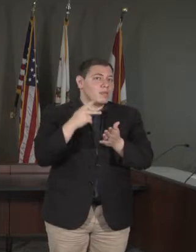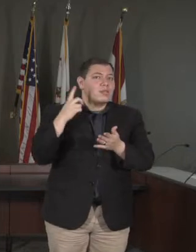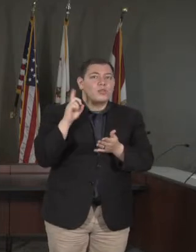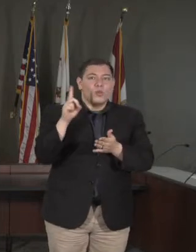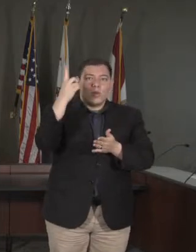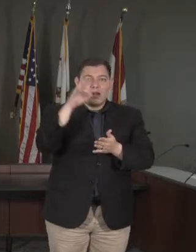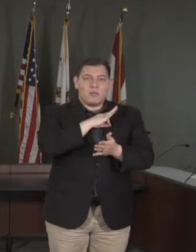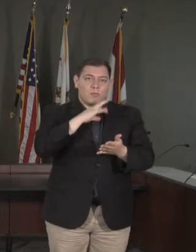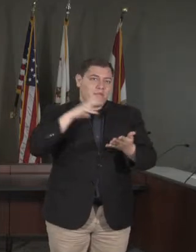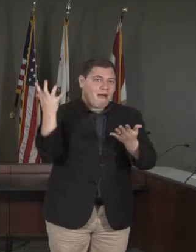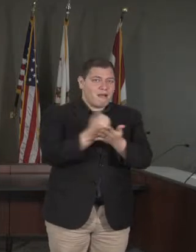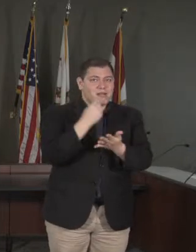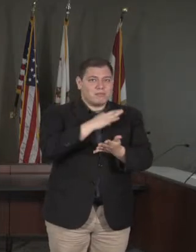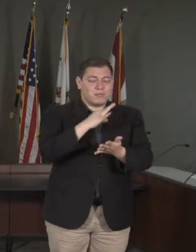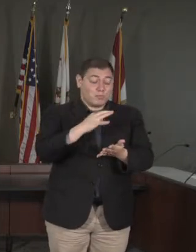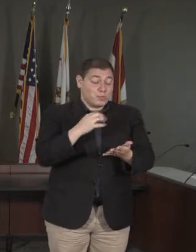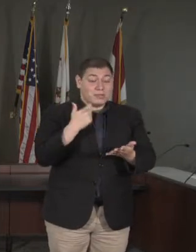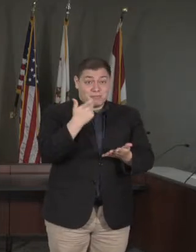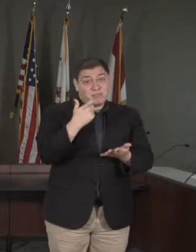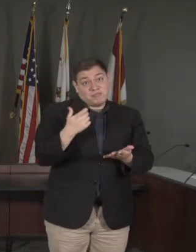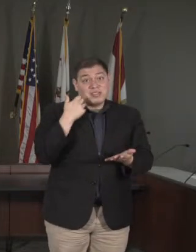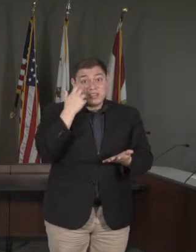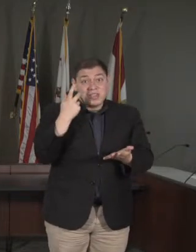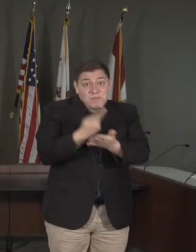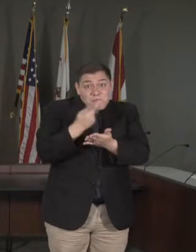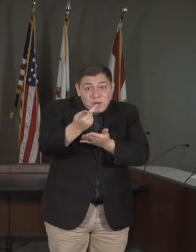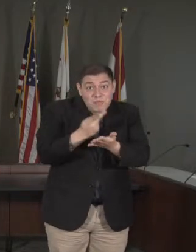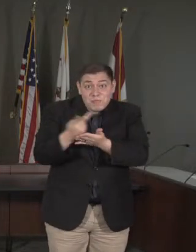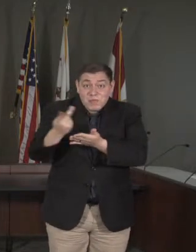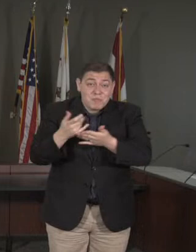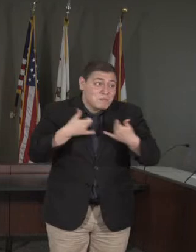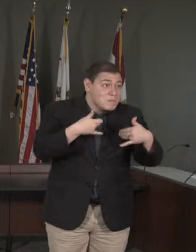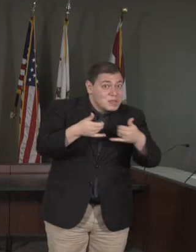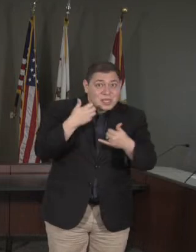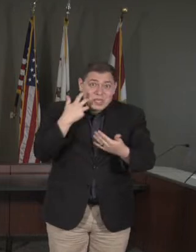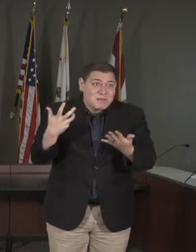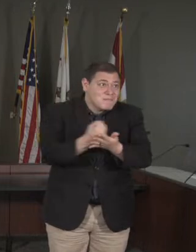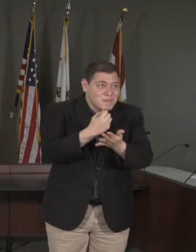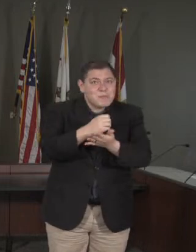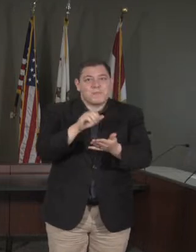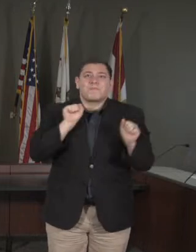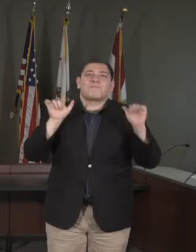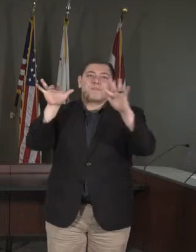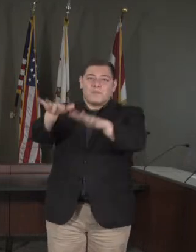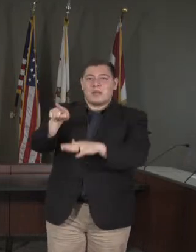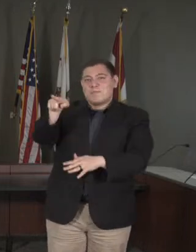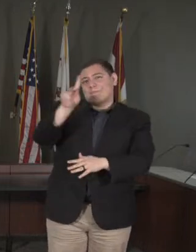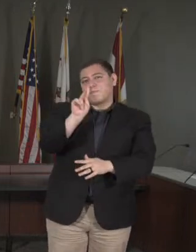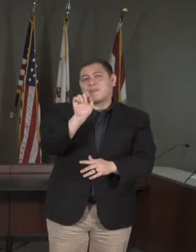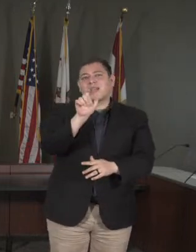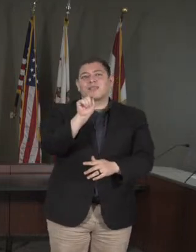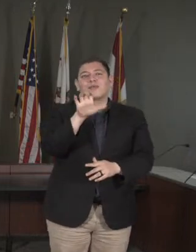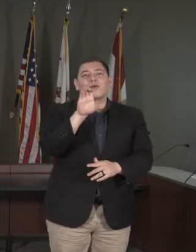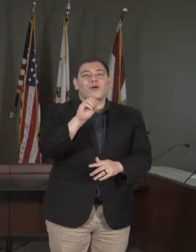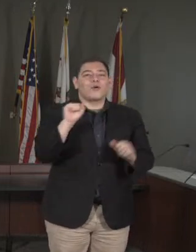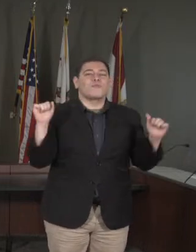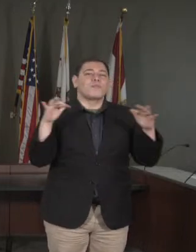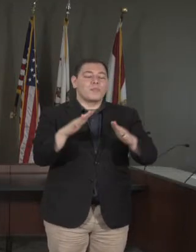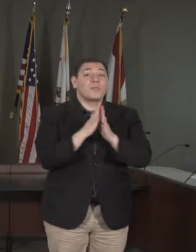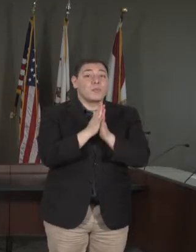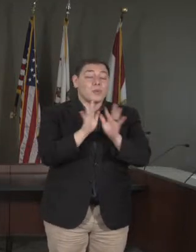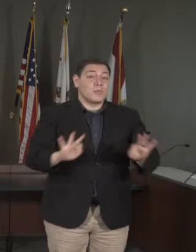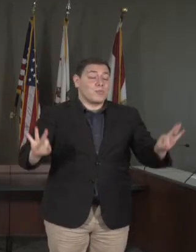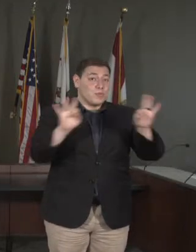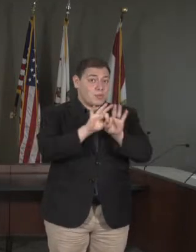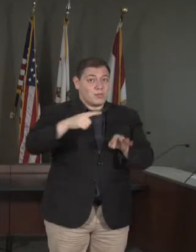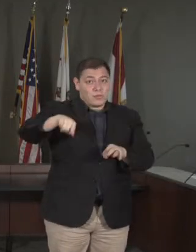oportunidad de vacunarse y probablemente de ganar premios. Muchísimas gracias y no olviden seguir manteniendo todo lo importante para